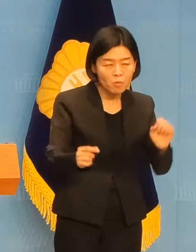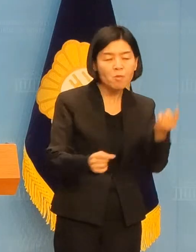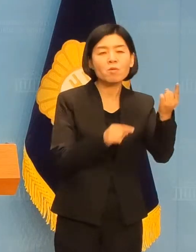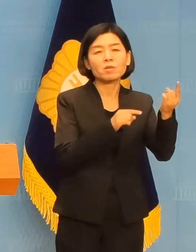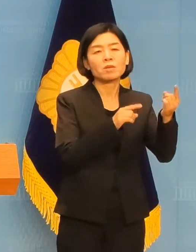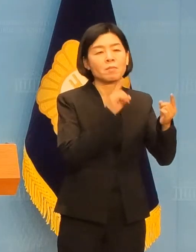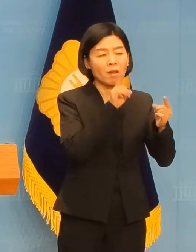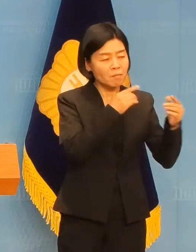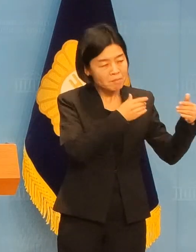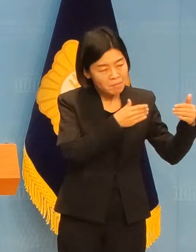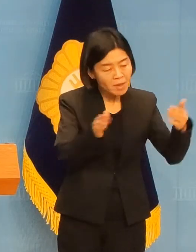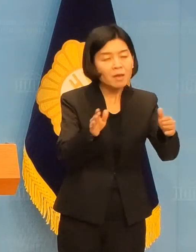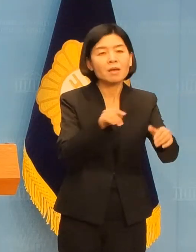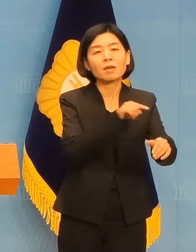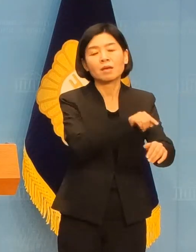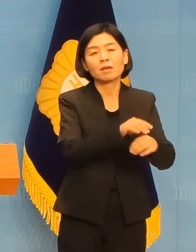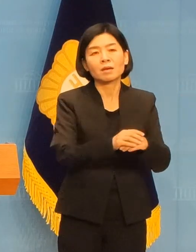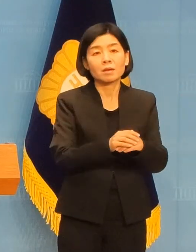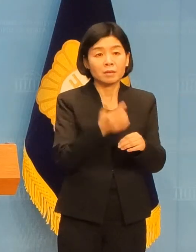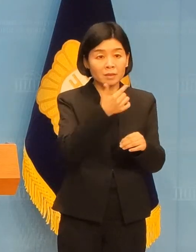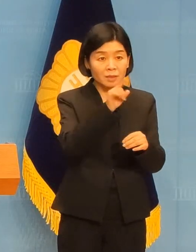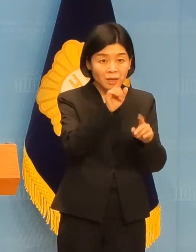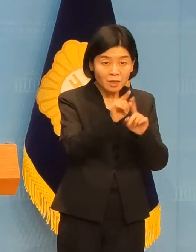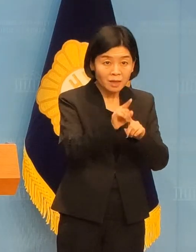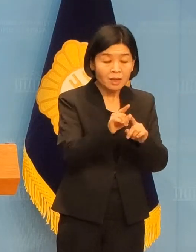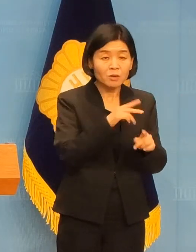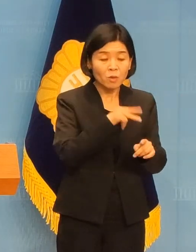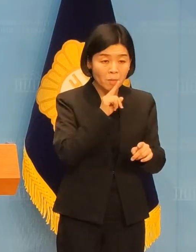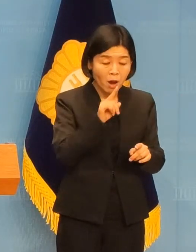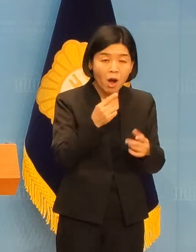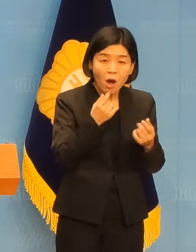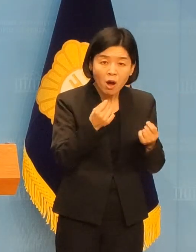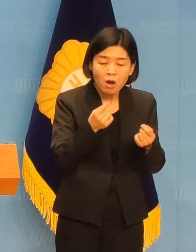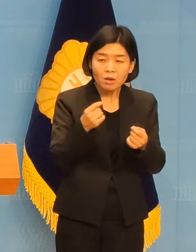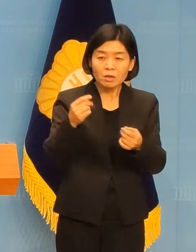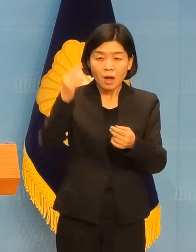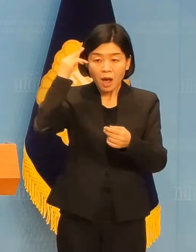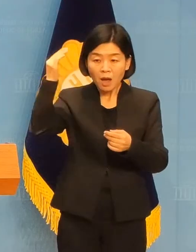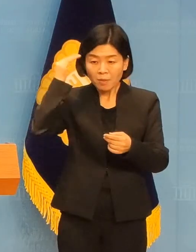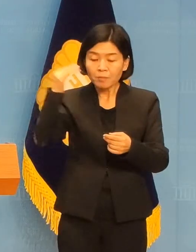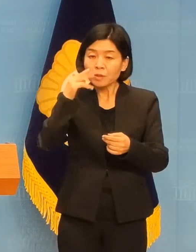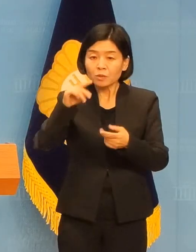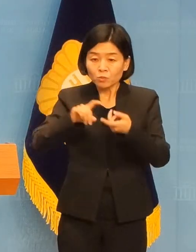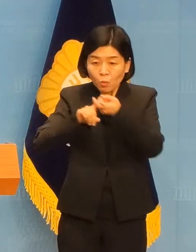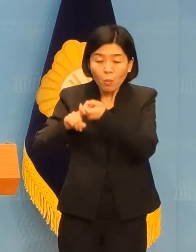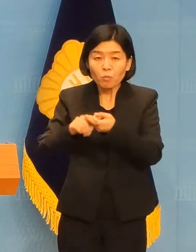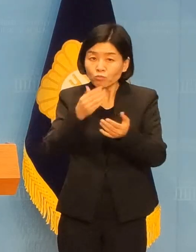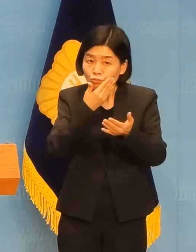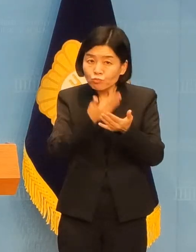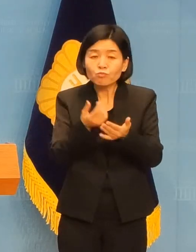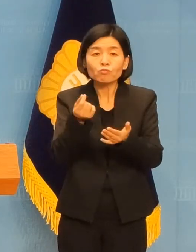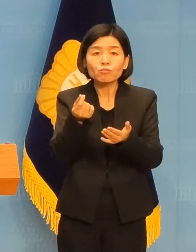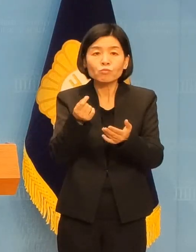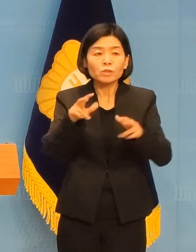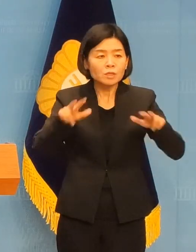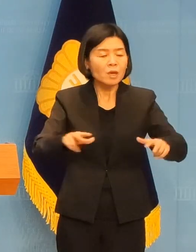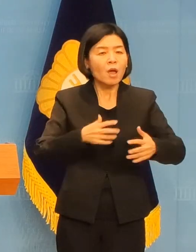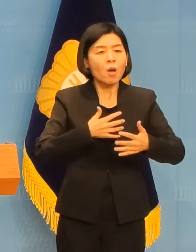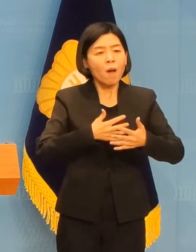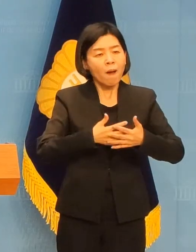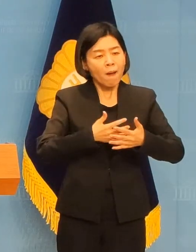발언입니다. 나 의원의 말처럼 동맹이 핵심이라면 지금 필요한 것은 불안을